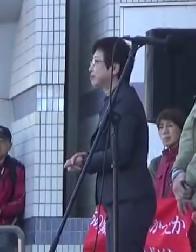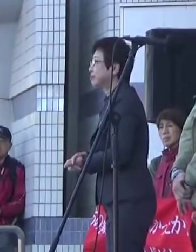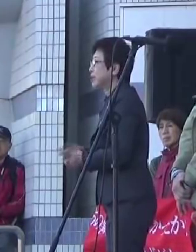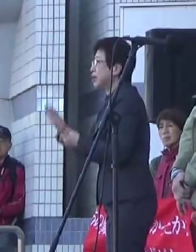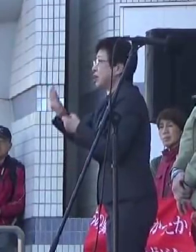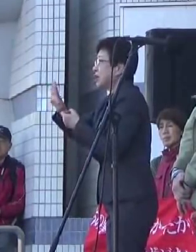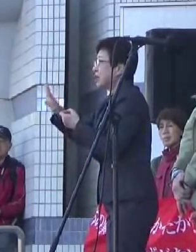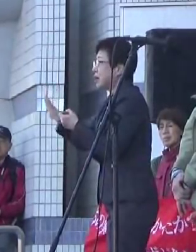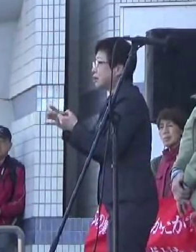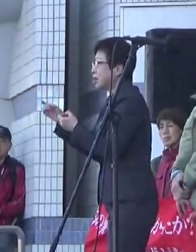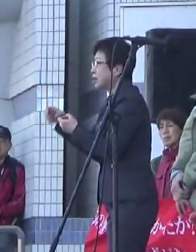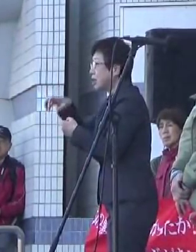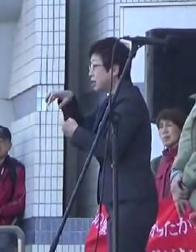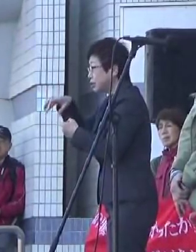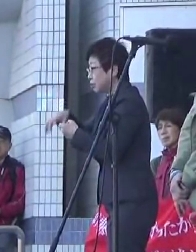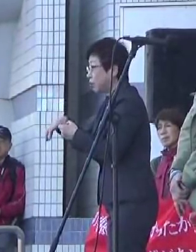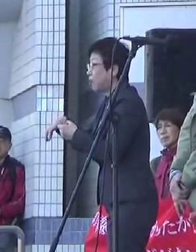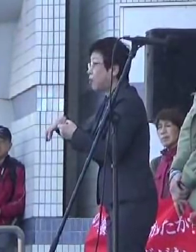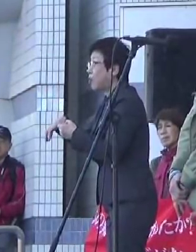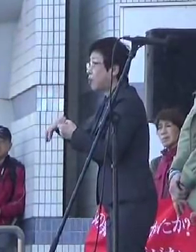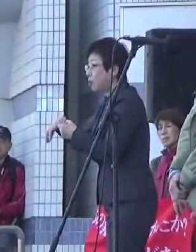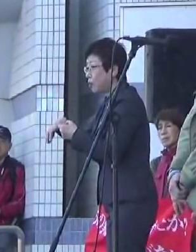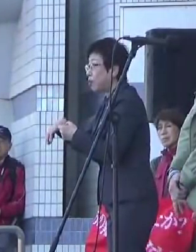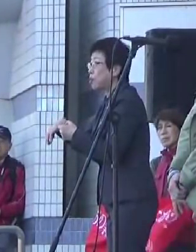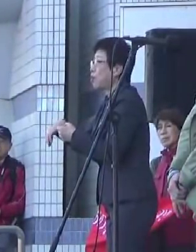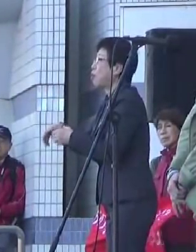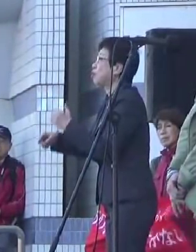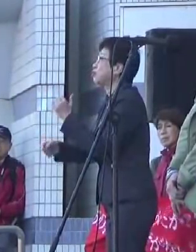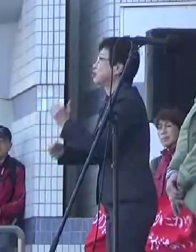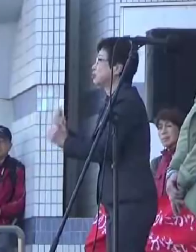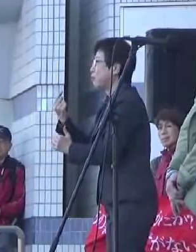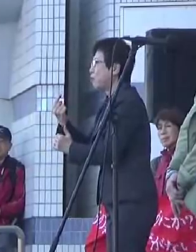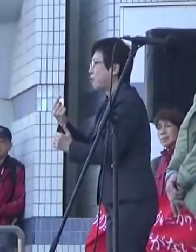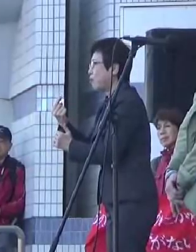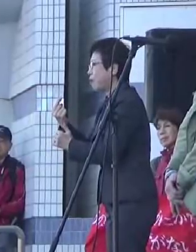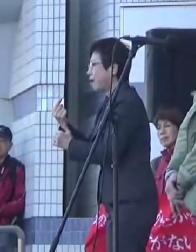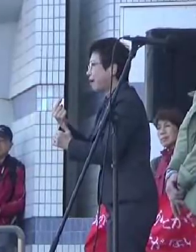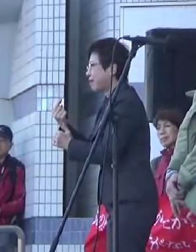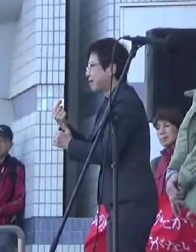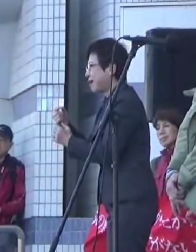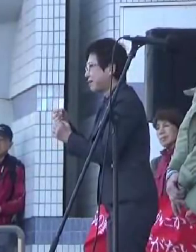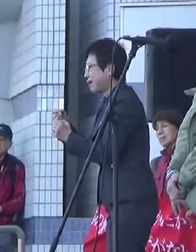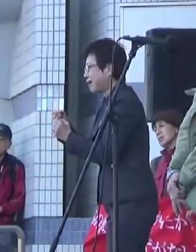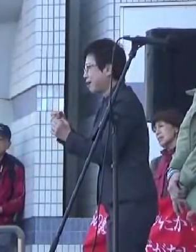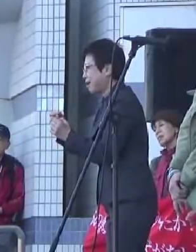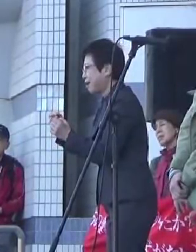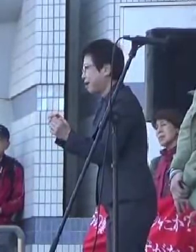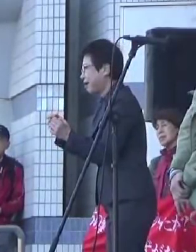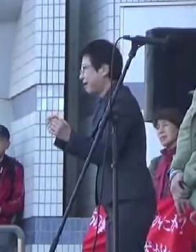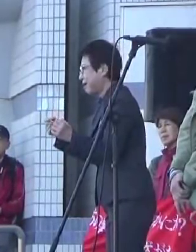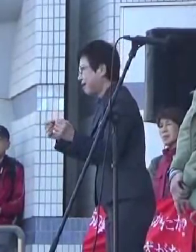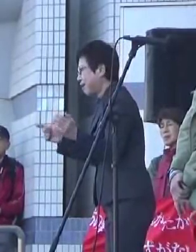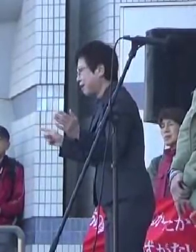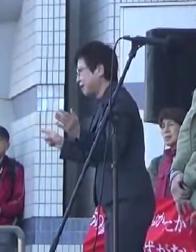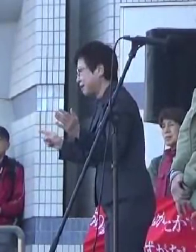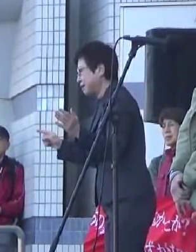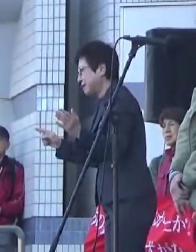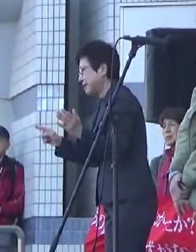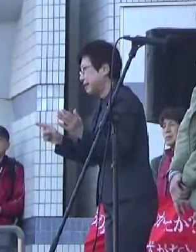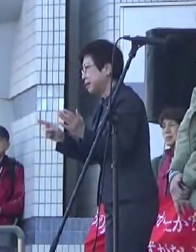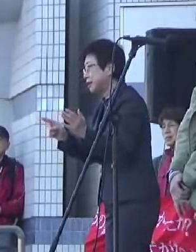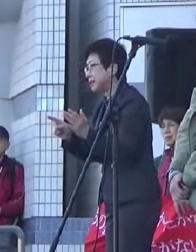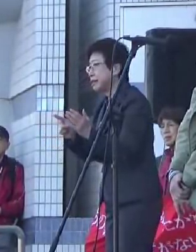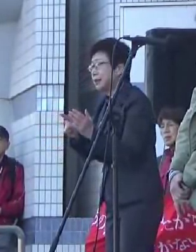原発の事故というのは非常に長い時間がかかります。それなの